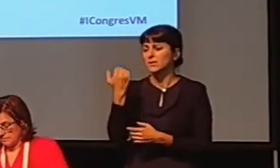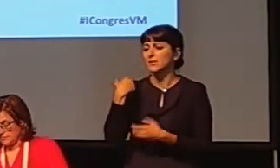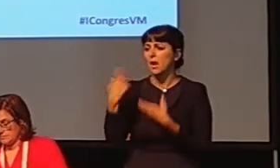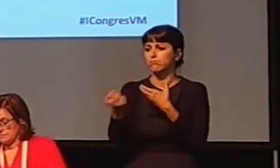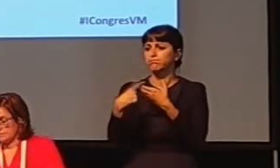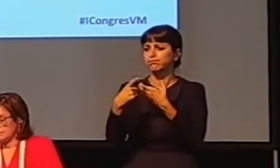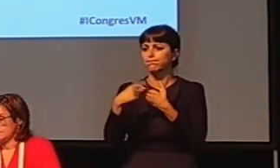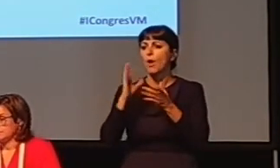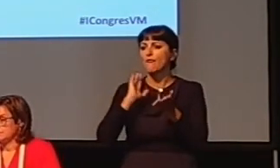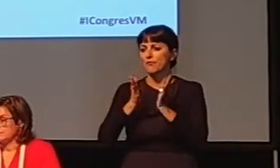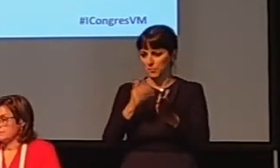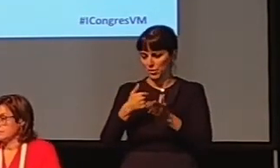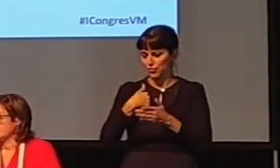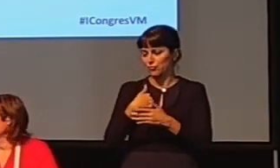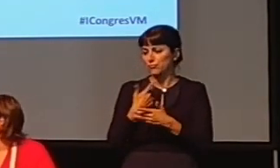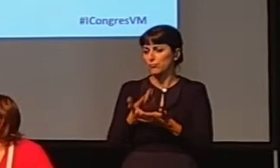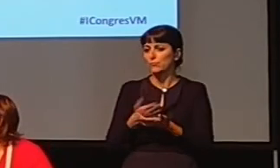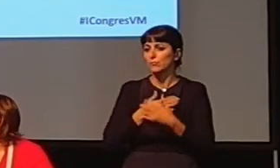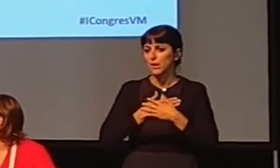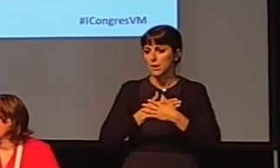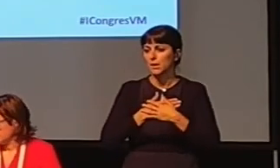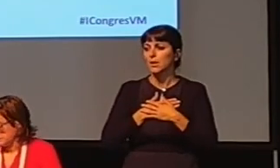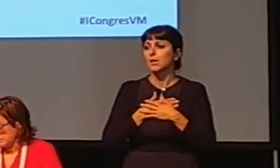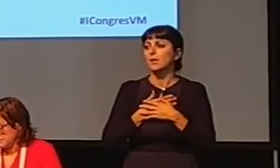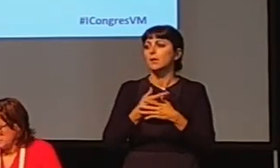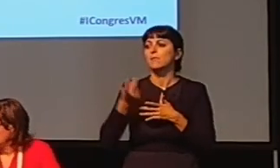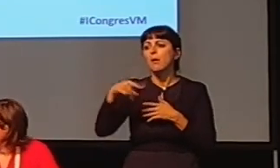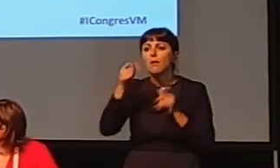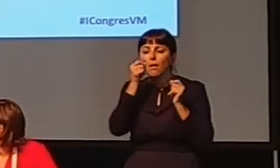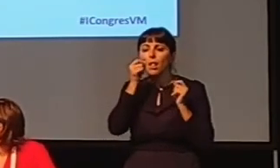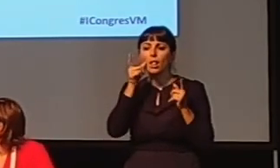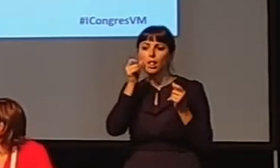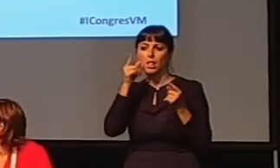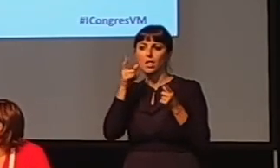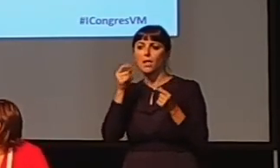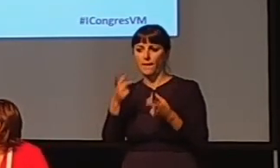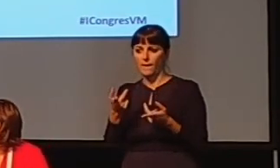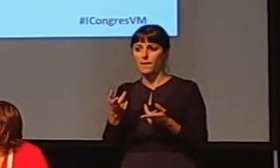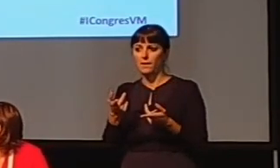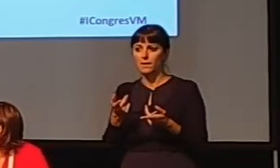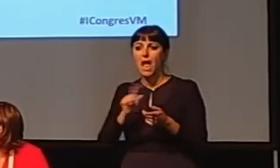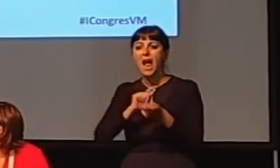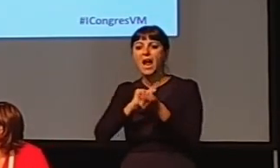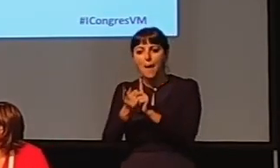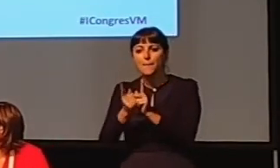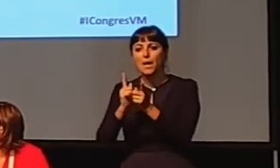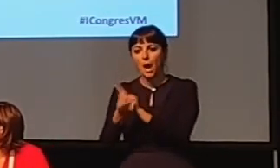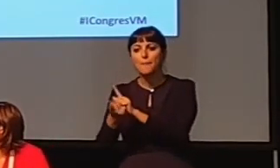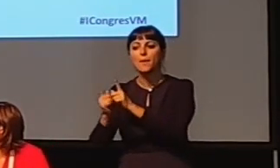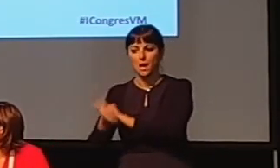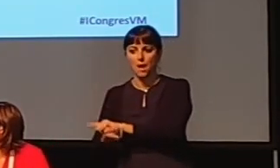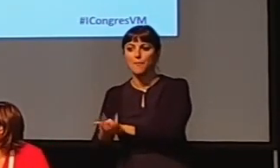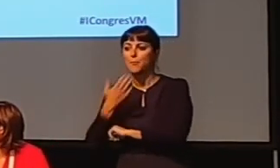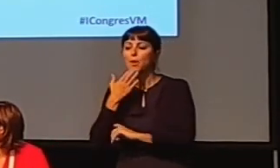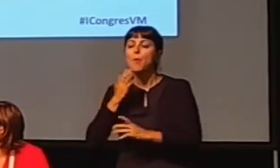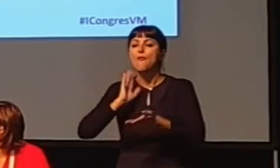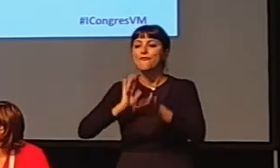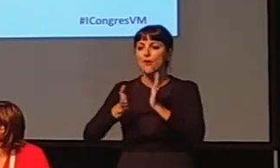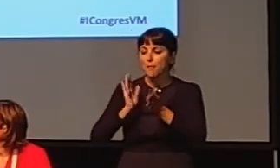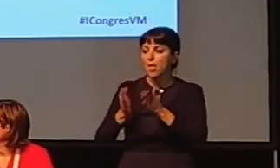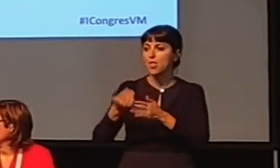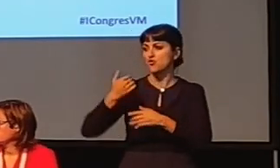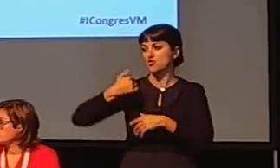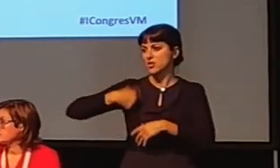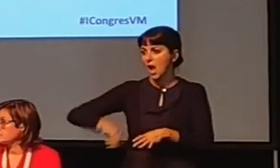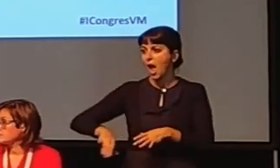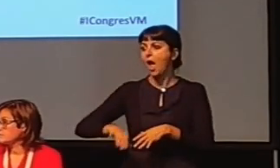fet formació, vull dir que haveu vist a la gent, no és per a poner, sinó que hem vist canvis, o sigui, quan tu fas una formació, quan tu estàs